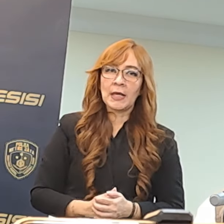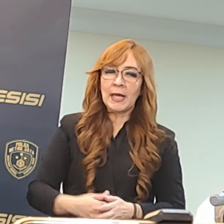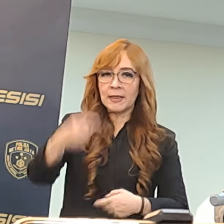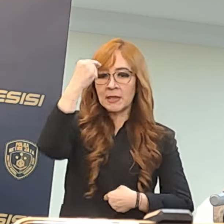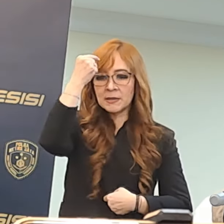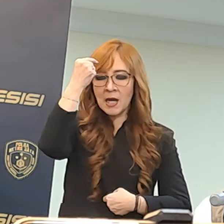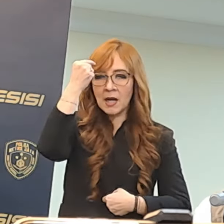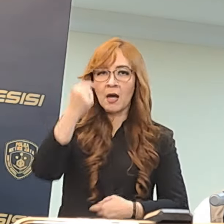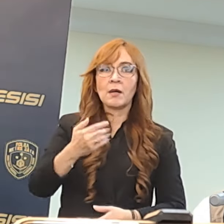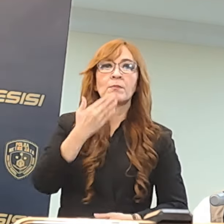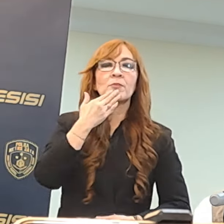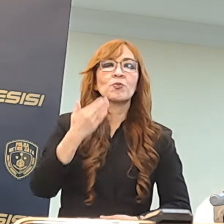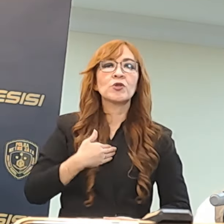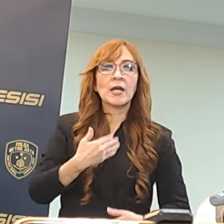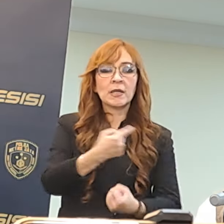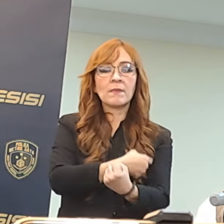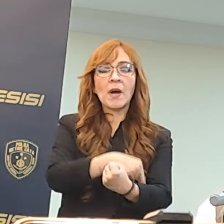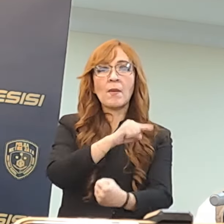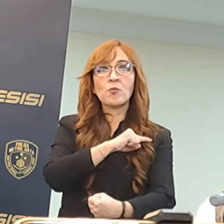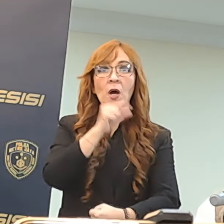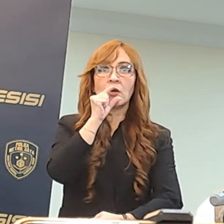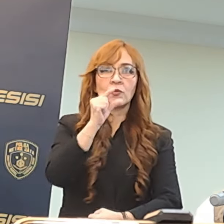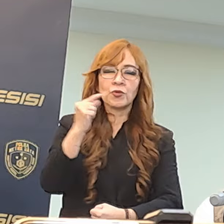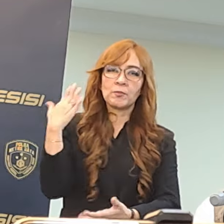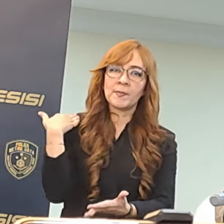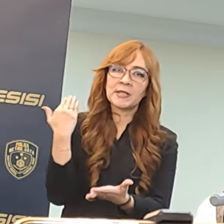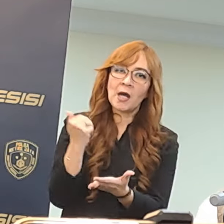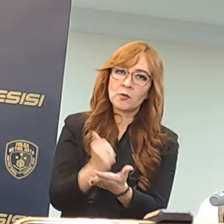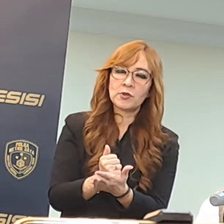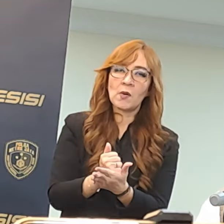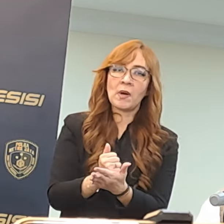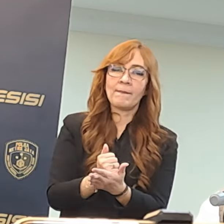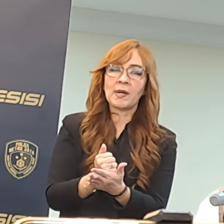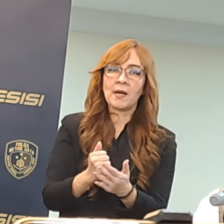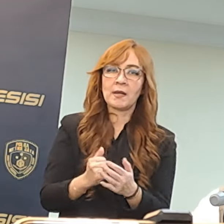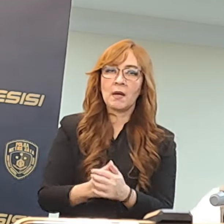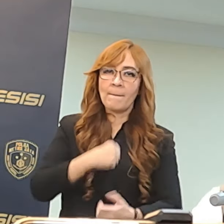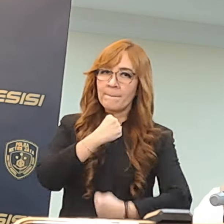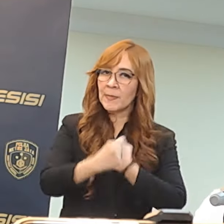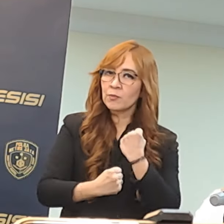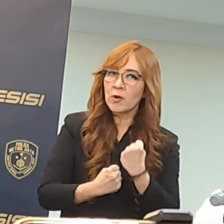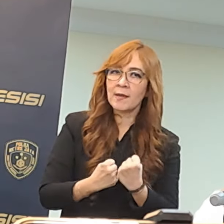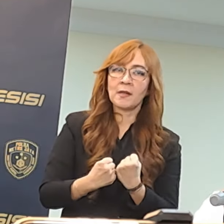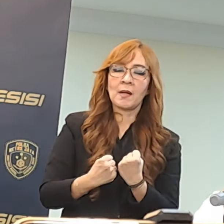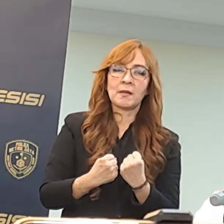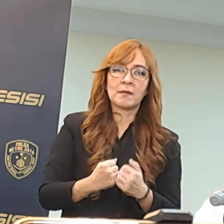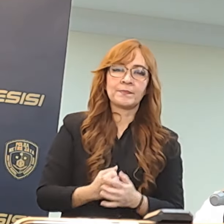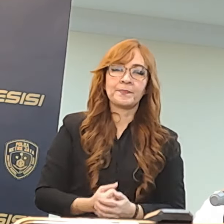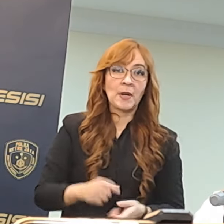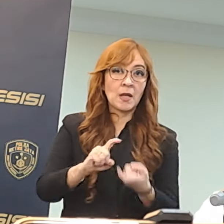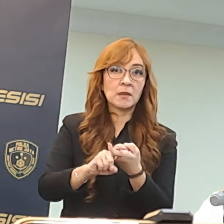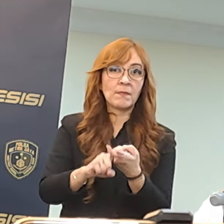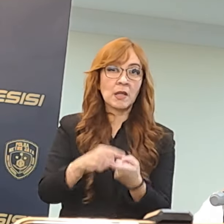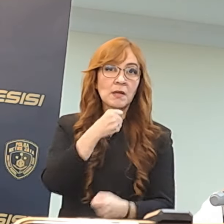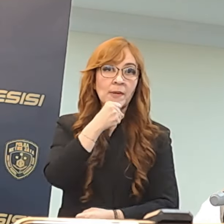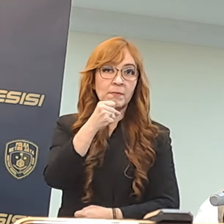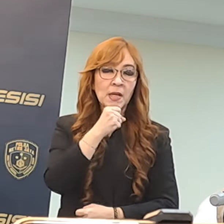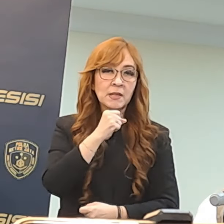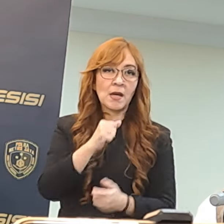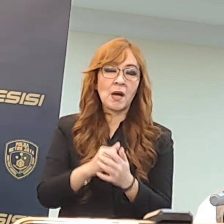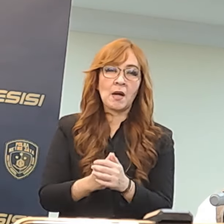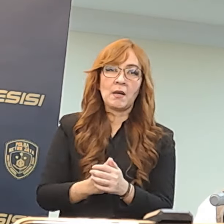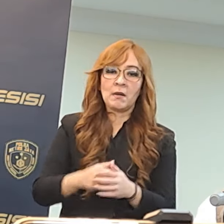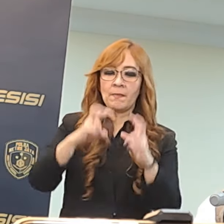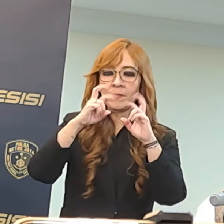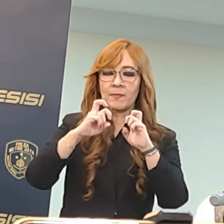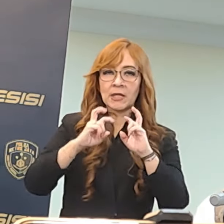tersangka ini memiliki kompetensi untuk mempertanggungjawabkan perbuatannya. Jadi rekan-rekan media, pemeriksaan psikologi forensik